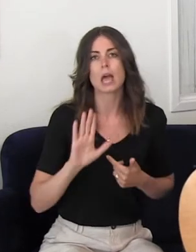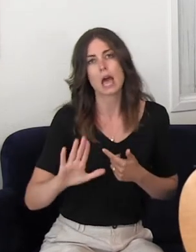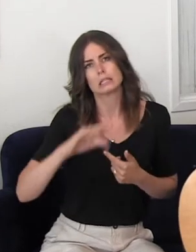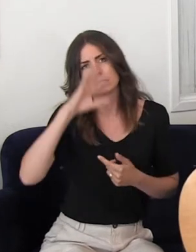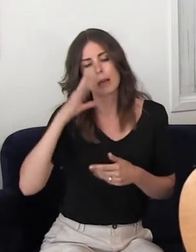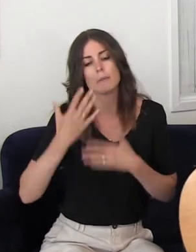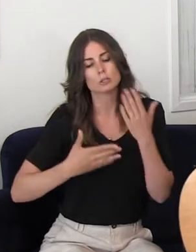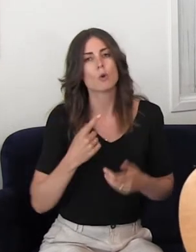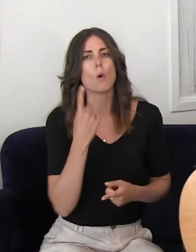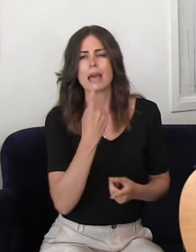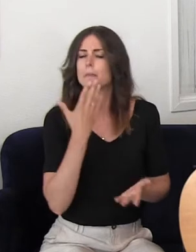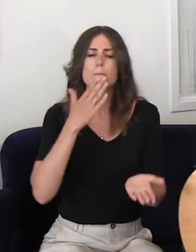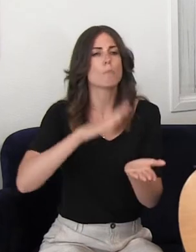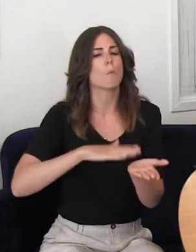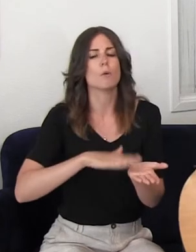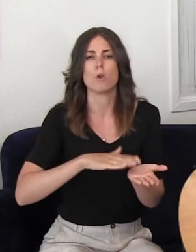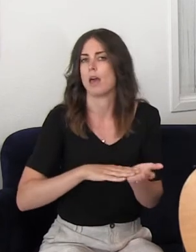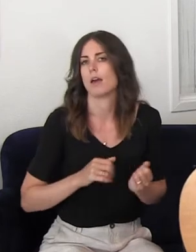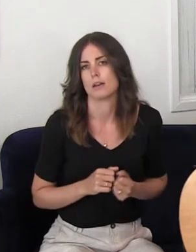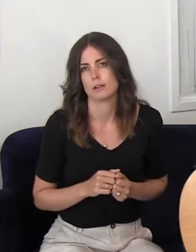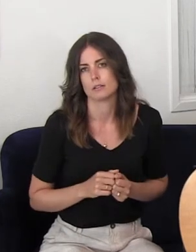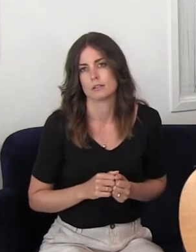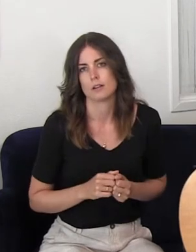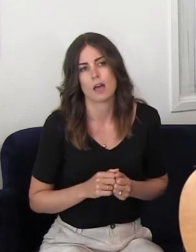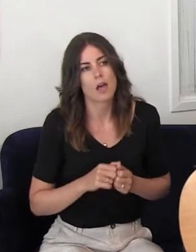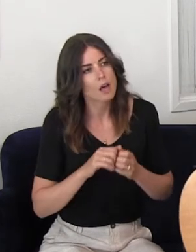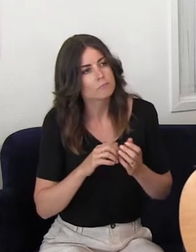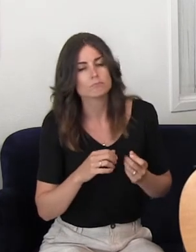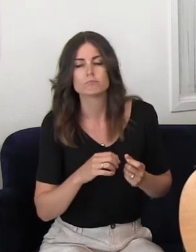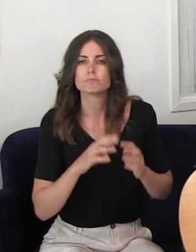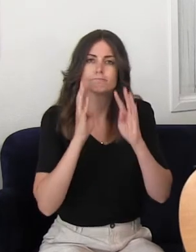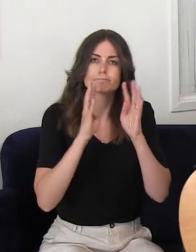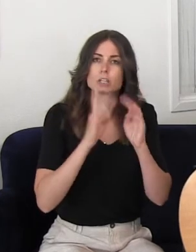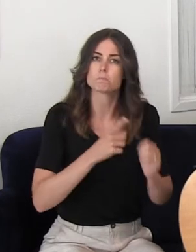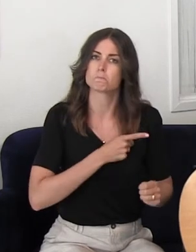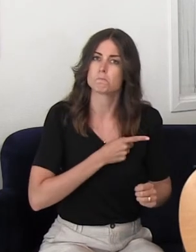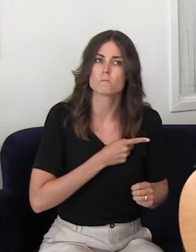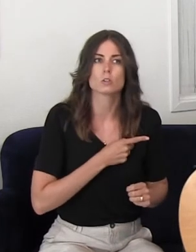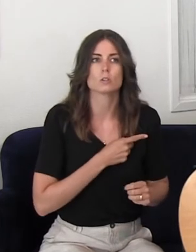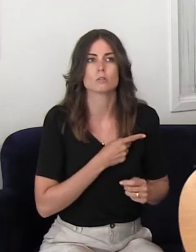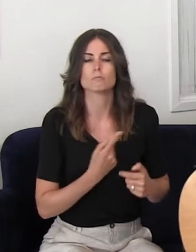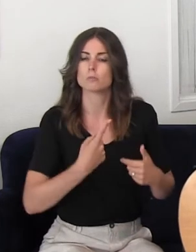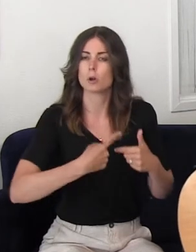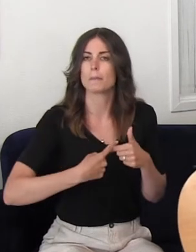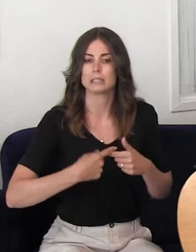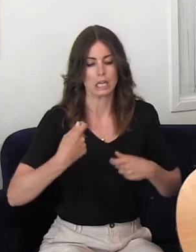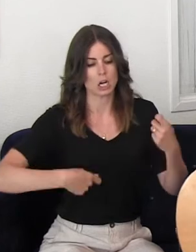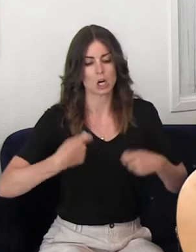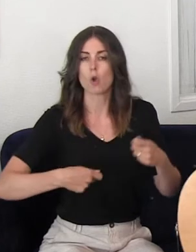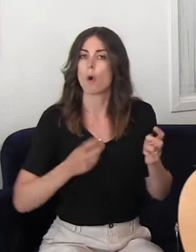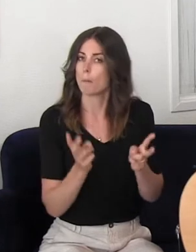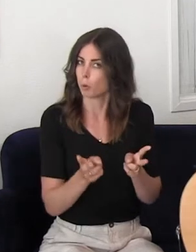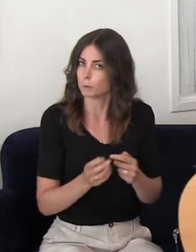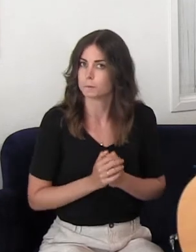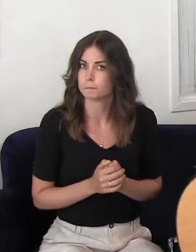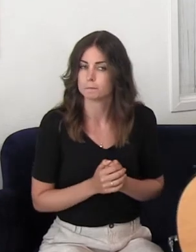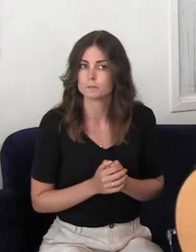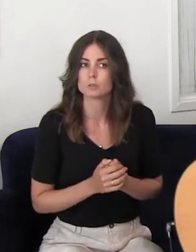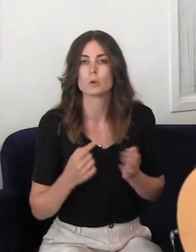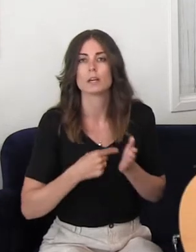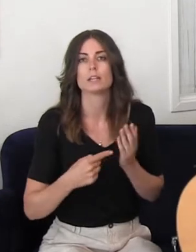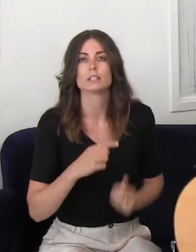väldigt populär och spelades mycket på, i olika sammanhang och var med i reklamfilm bland annat. Den